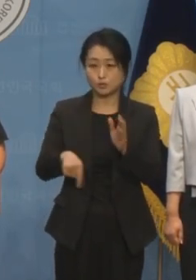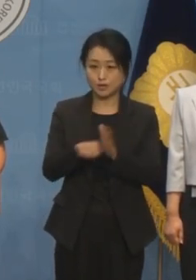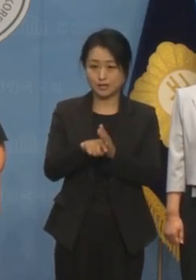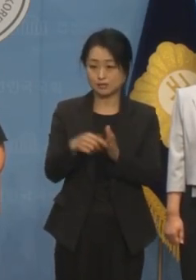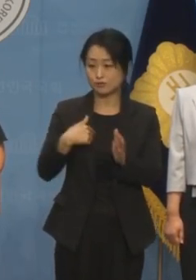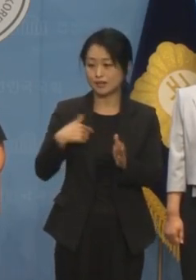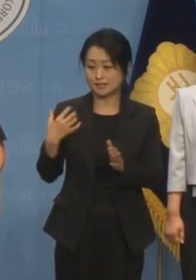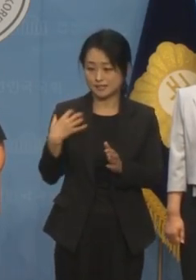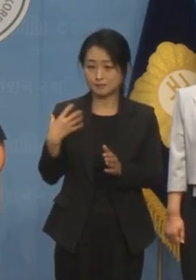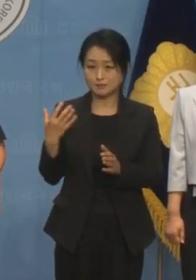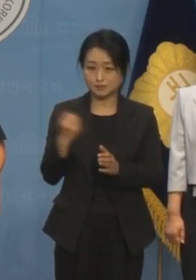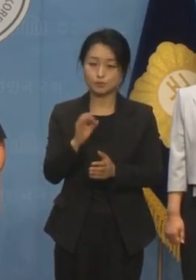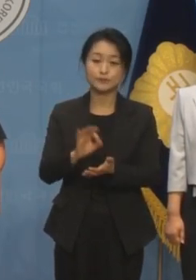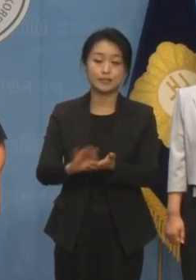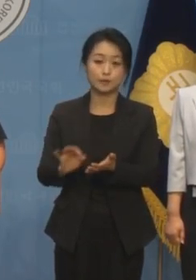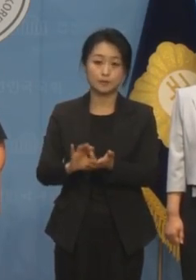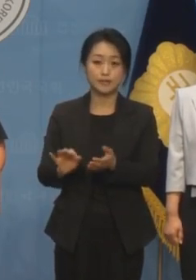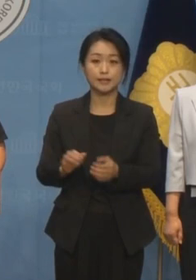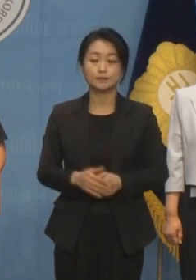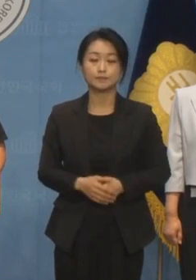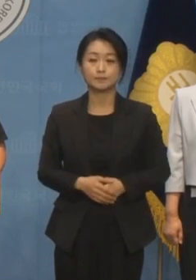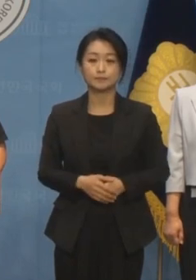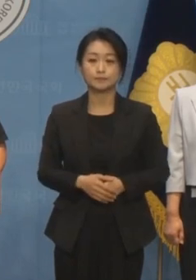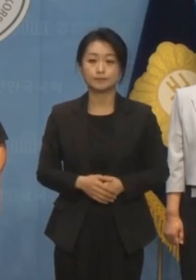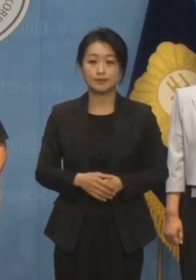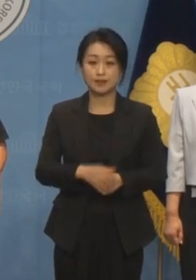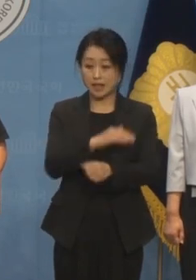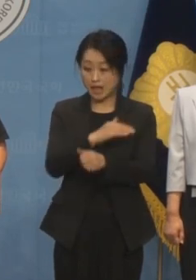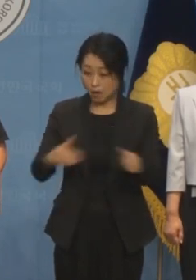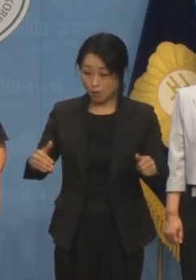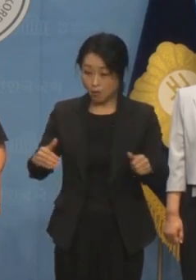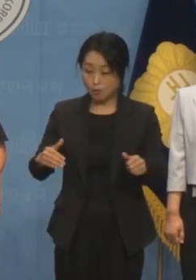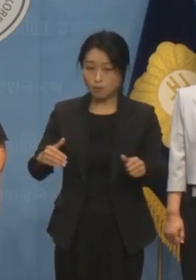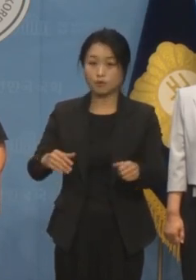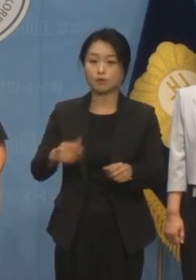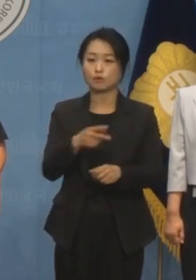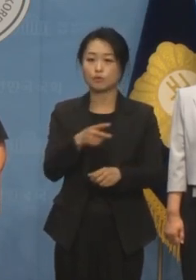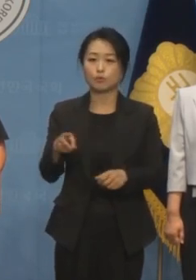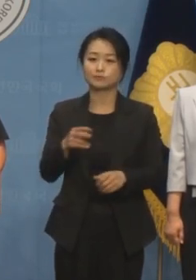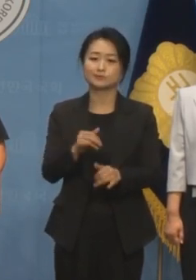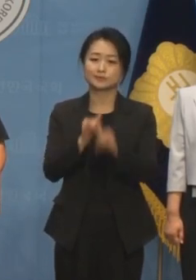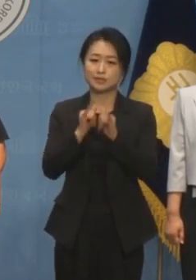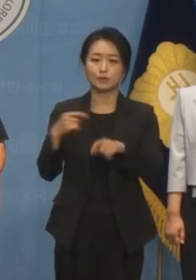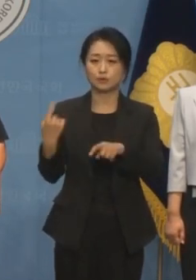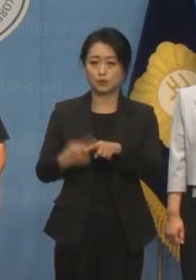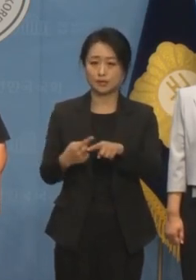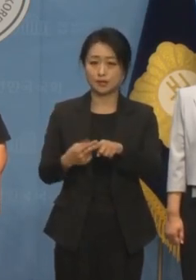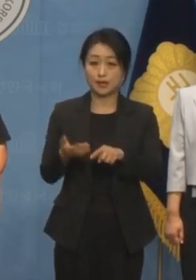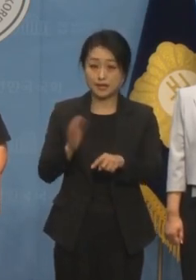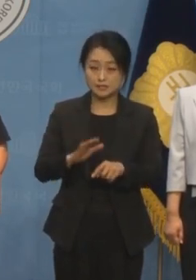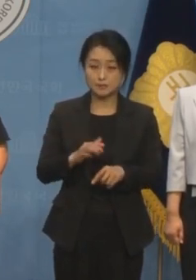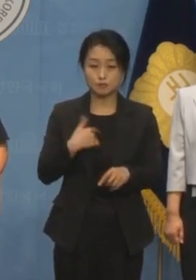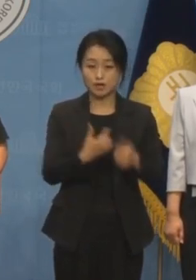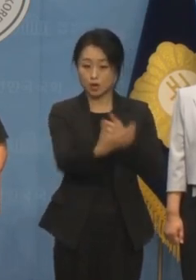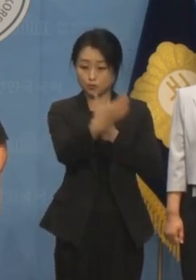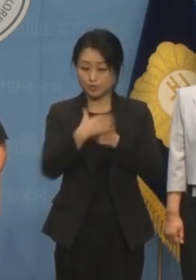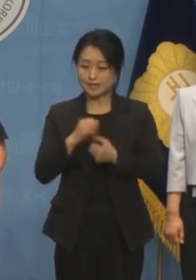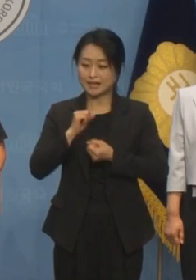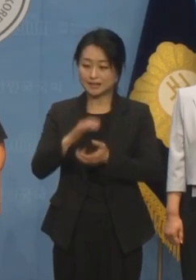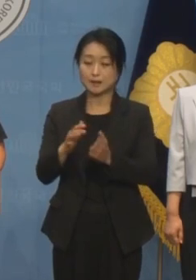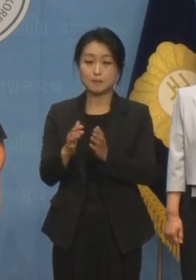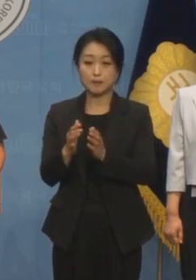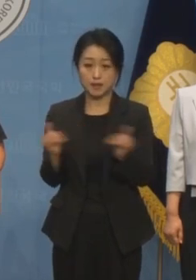살아야 합니다. 누군가는 해고는 살인이라고 합니다. 하지만 우리 이탁택배원에겐 물량